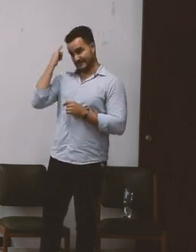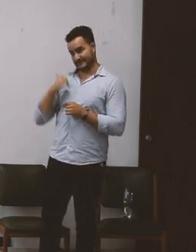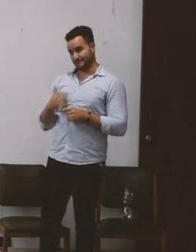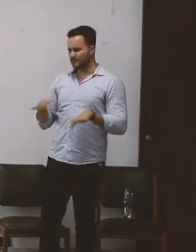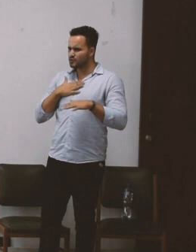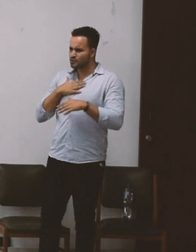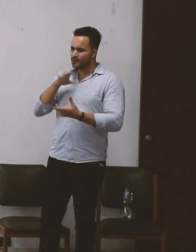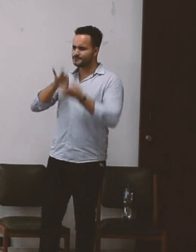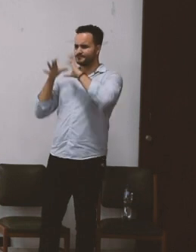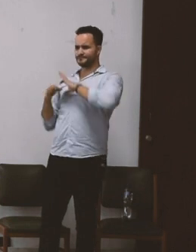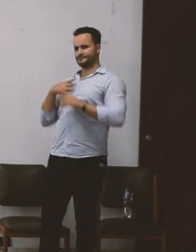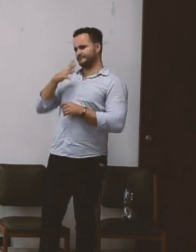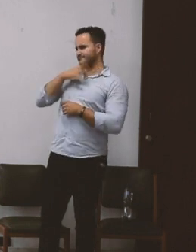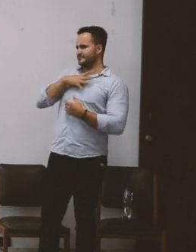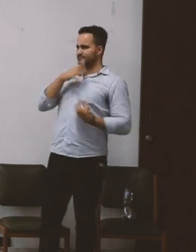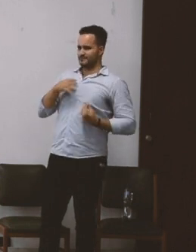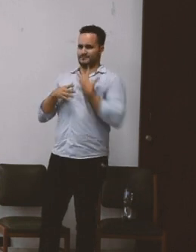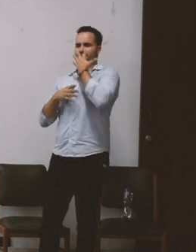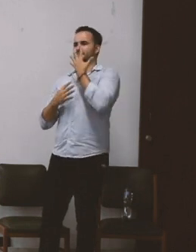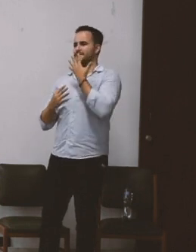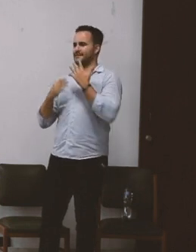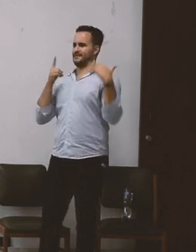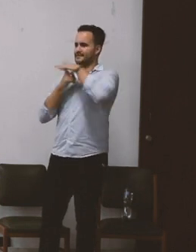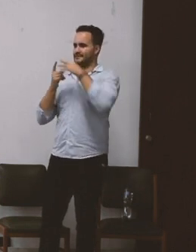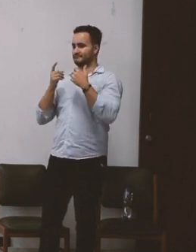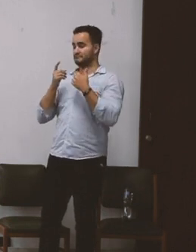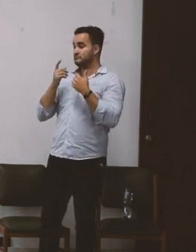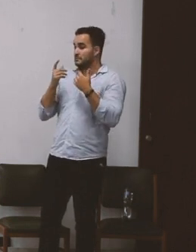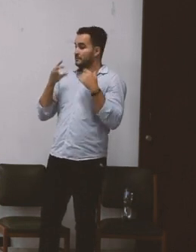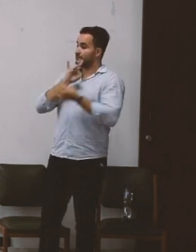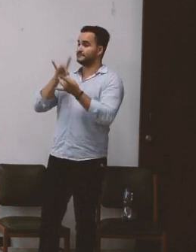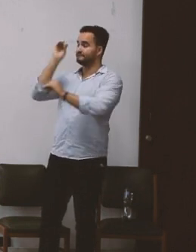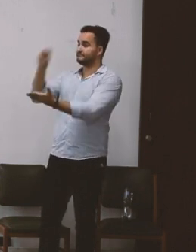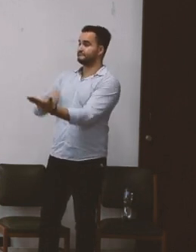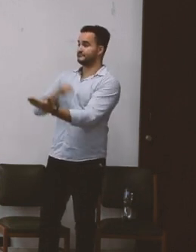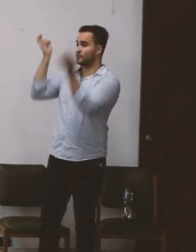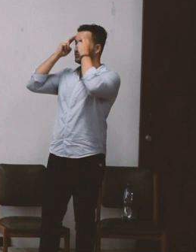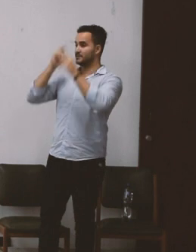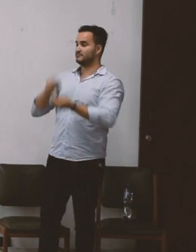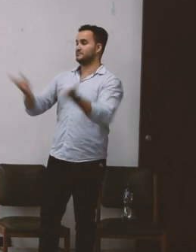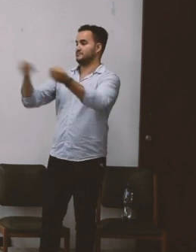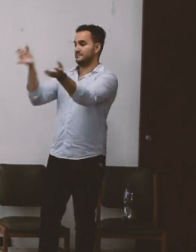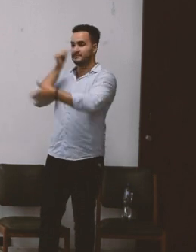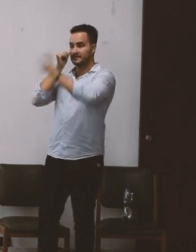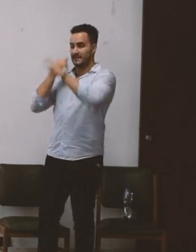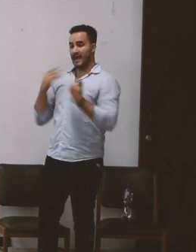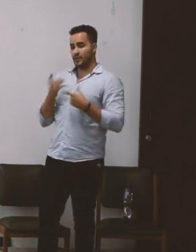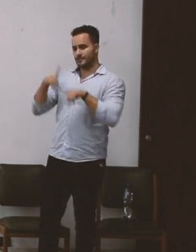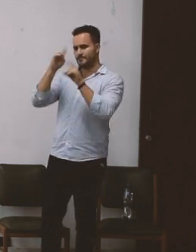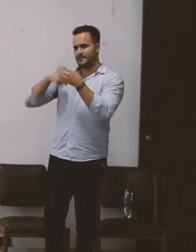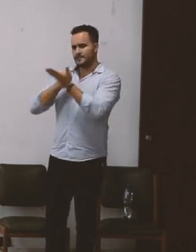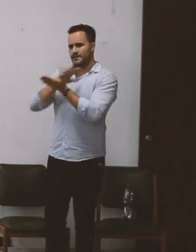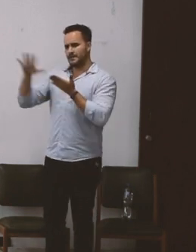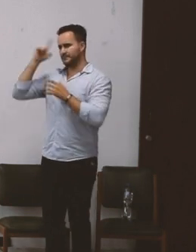de dónde viene mi inadecuada competencia emocional para escribir y producir conocimiento científico. En este momento estudio un doctorado con una beca